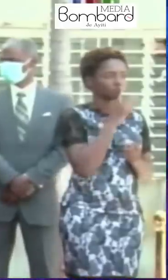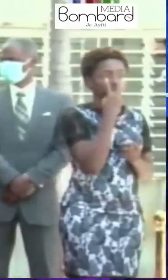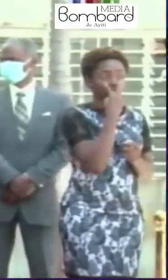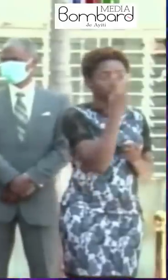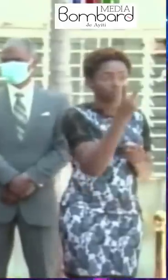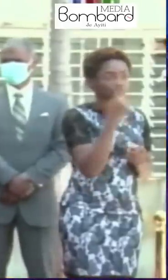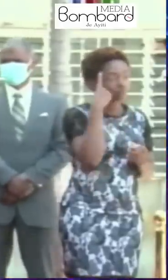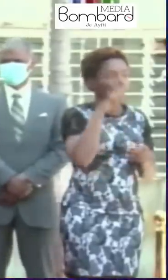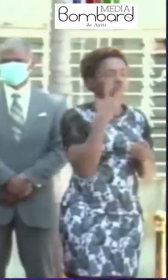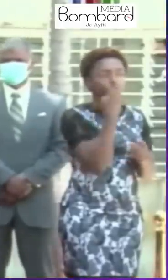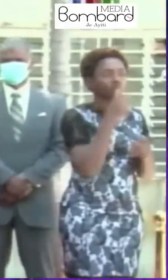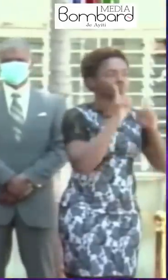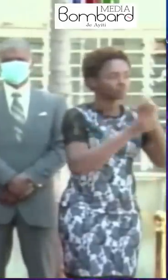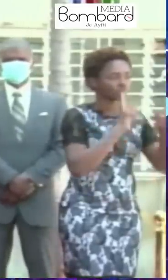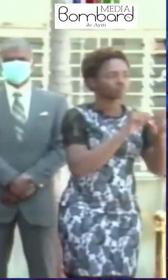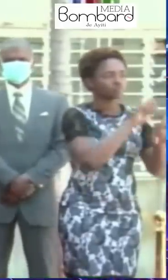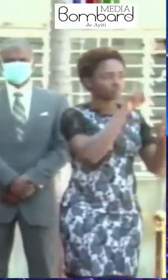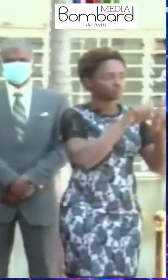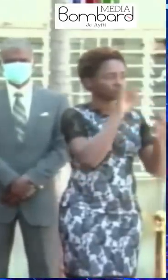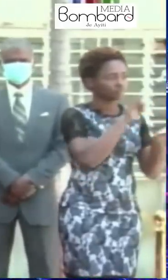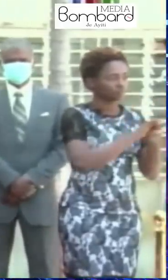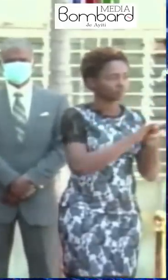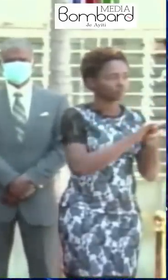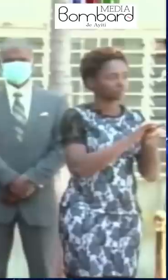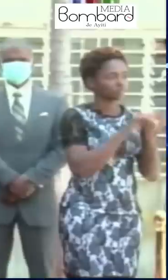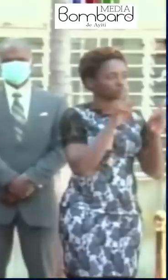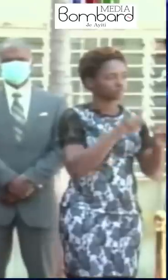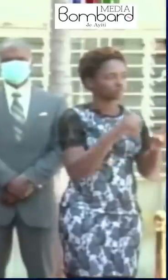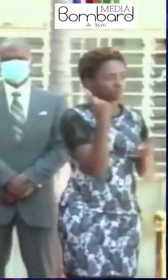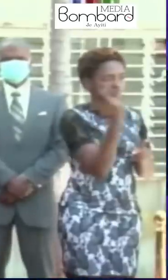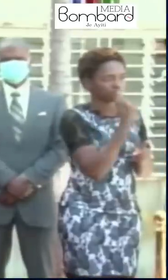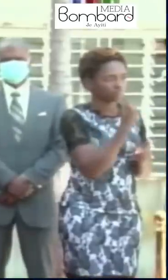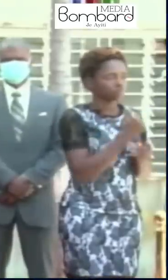G-Web Bouche Palais. Et là, ça, nous avons toujours